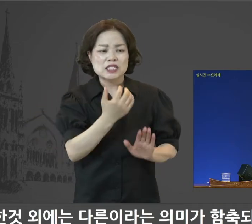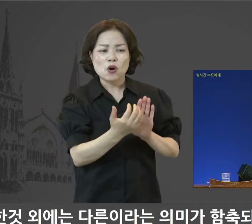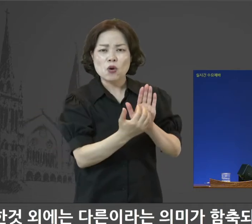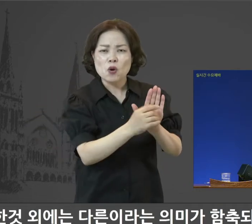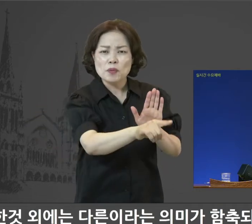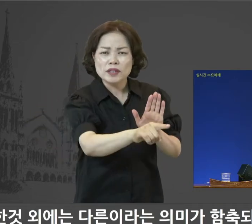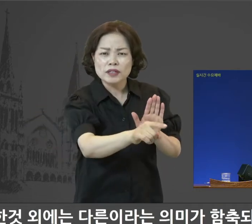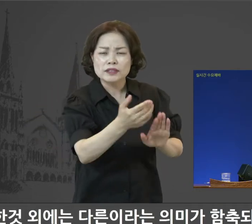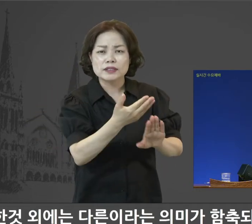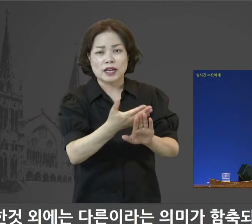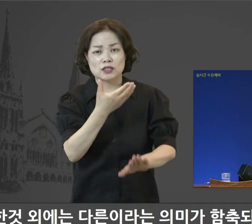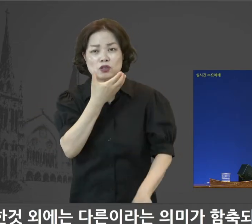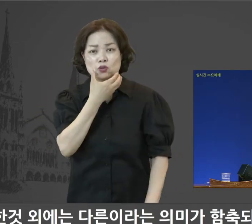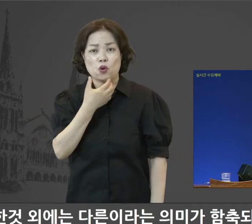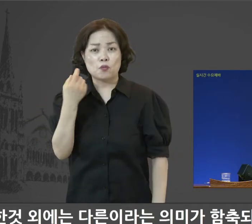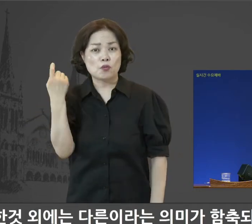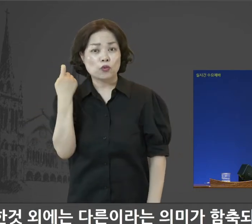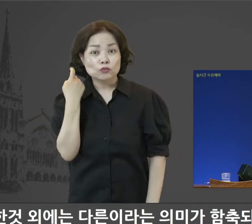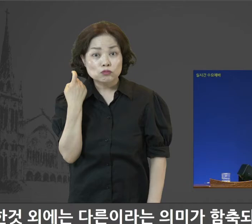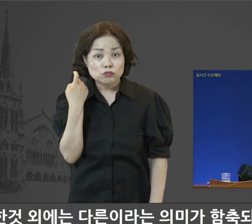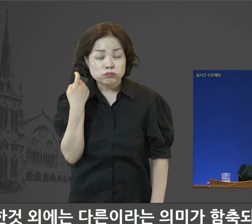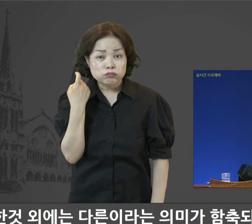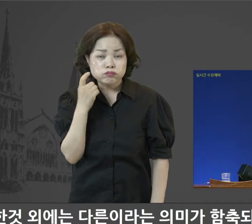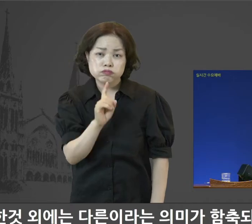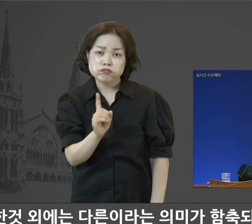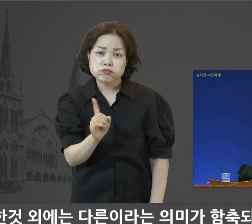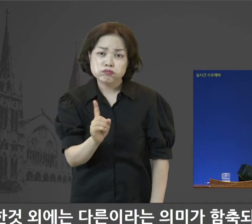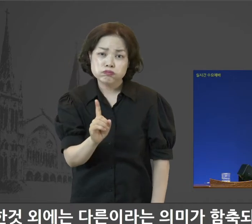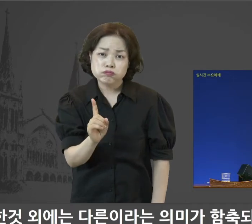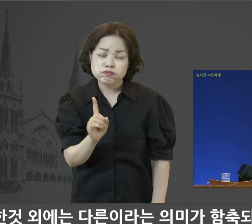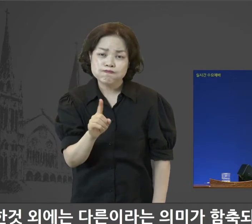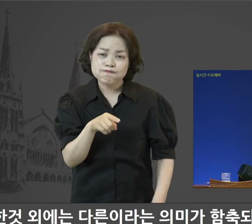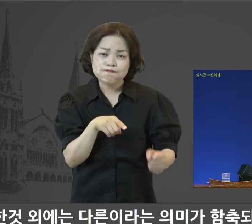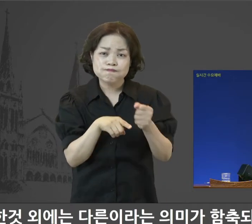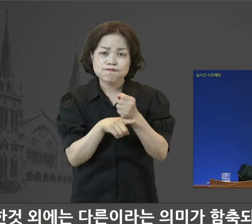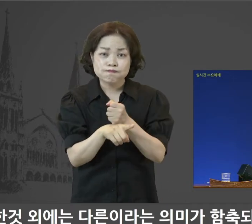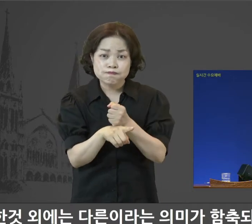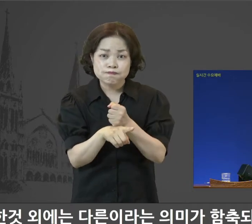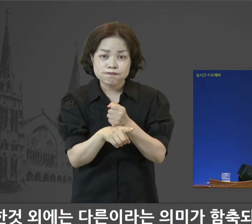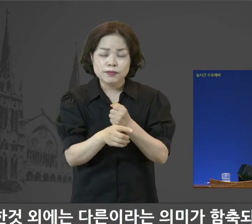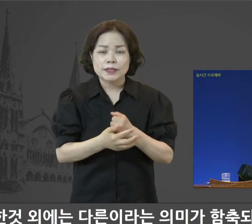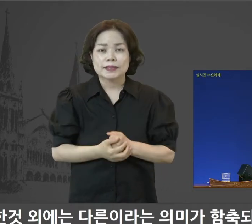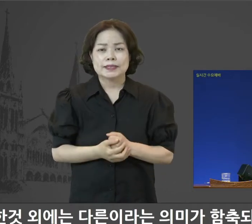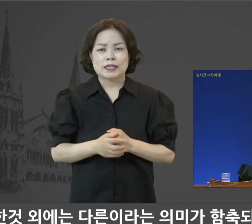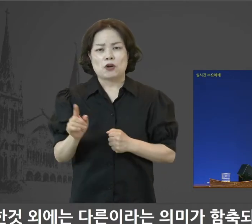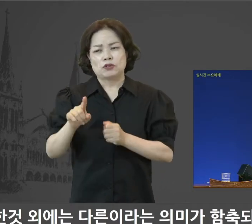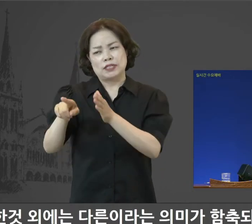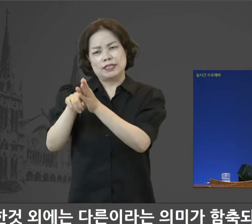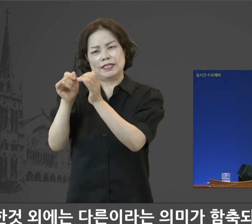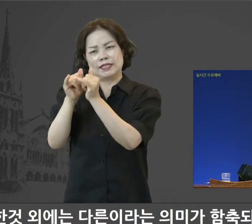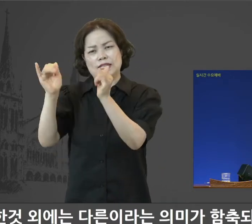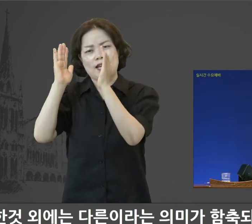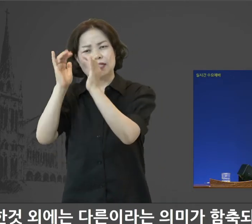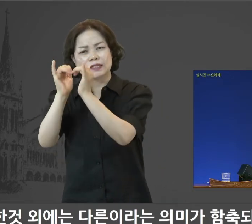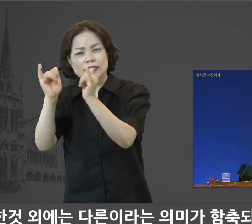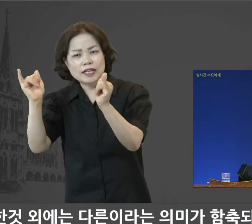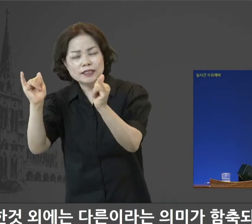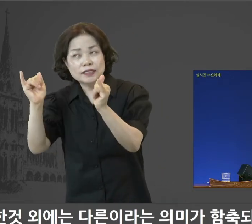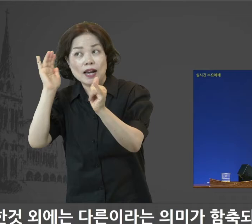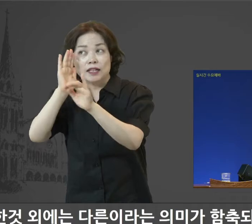다른 복음이라고 했을 때 이 다른 복음이 무엇을 의미할까요? 어떤 신학자들은